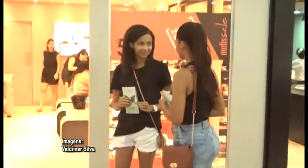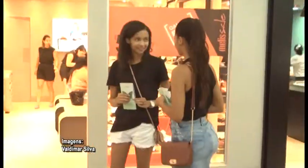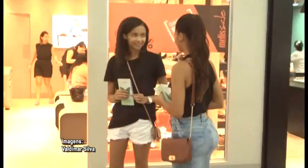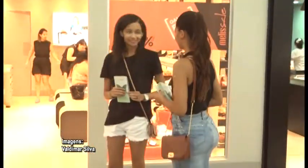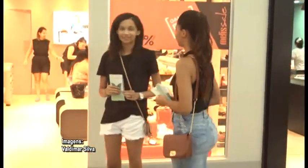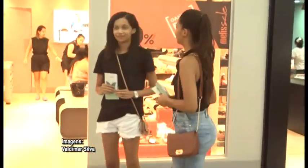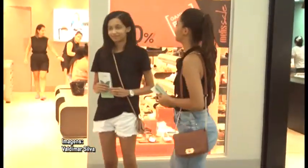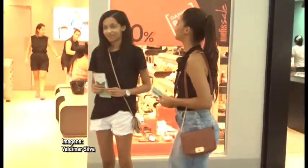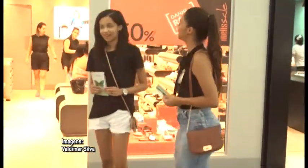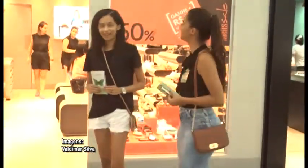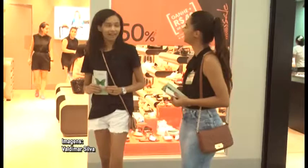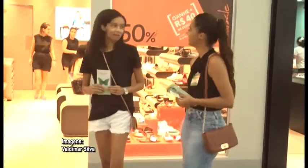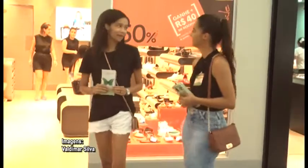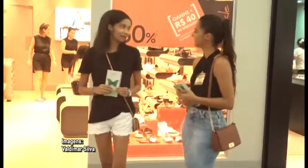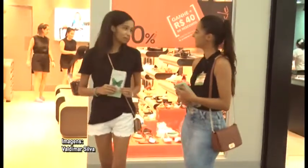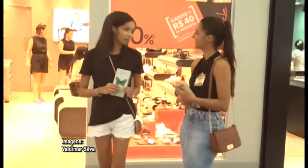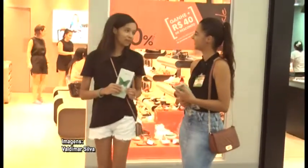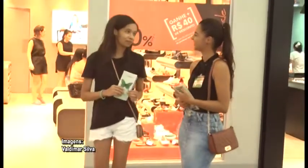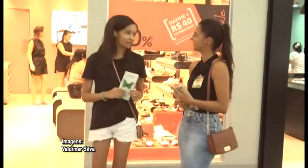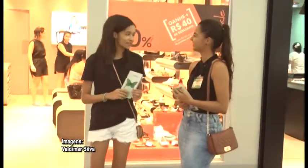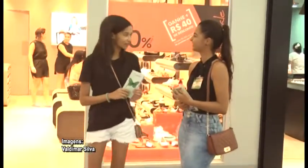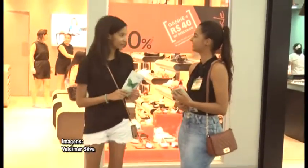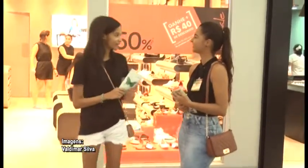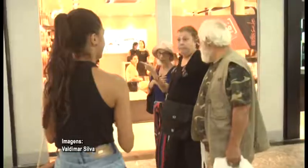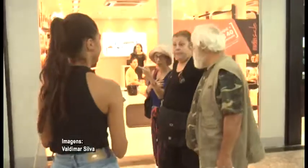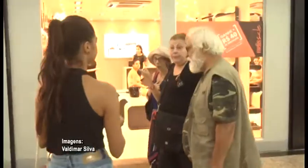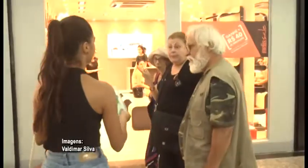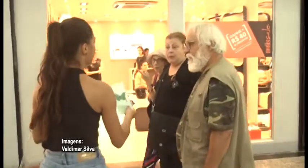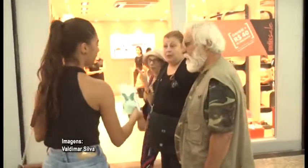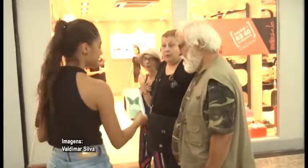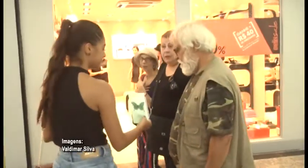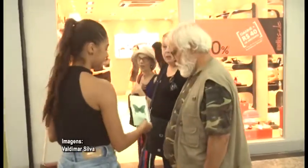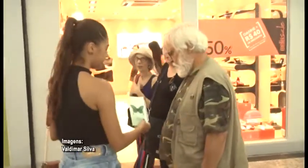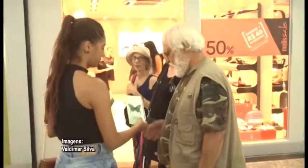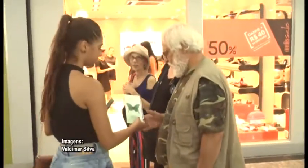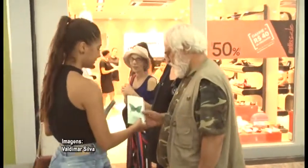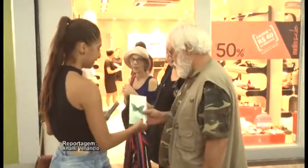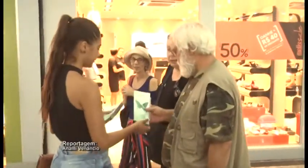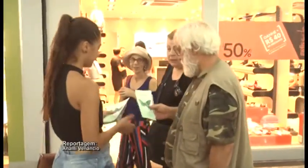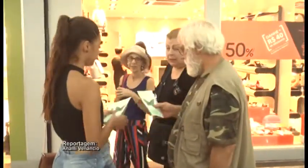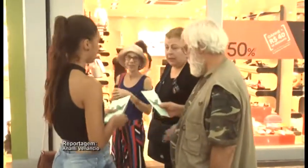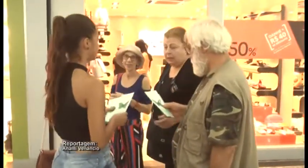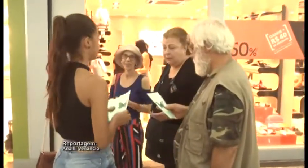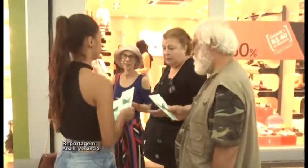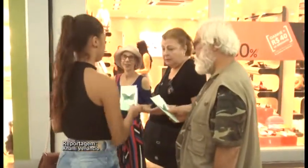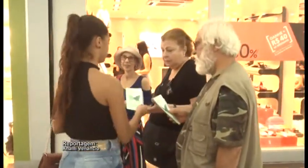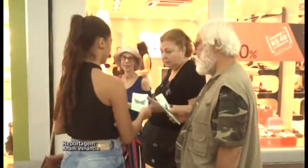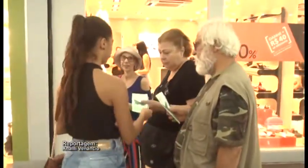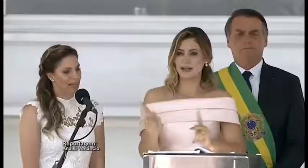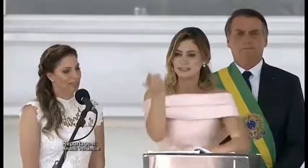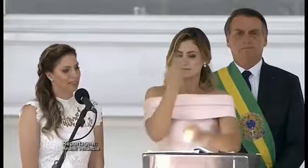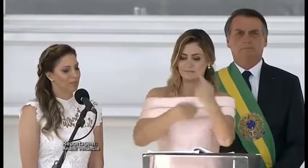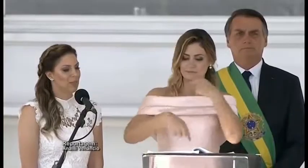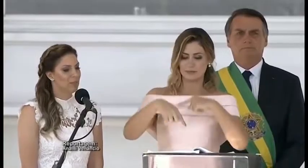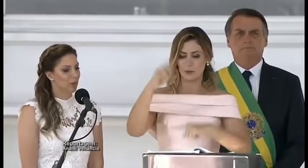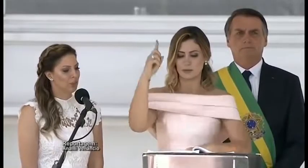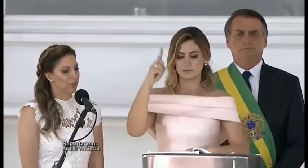Para a professora, a causa agora ganhou um membro que fará diferença em relação aos direitos das pessoas com deficiência. Michele Bolsonaro,